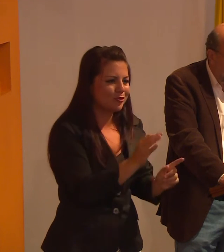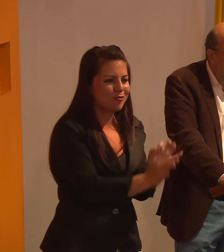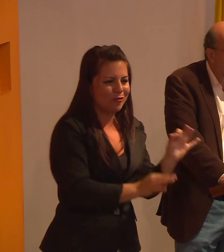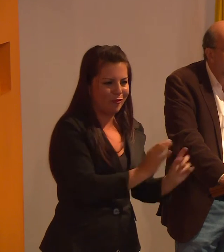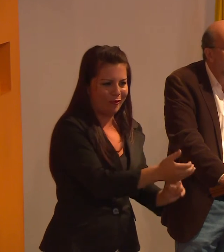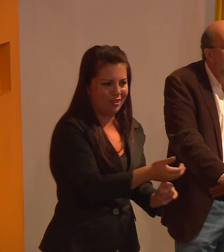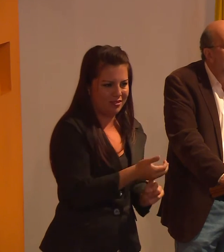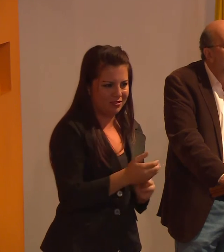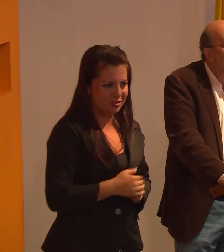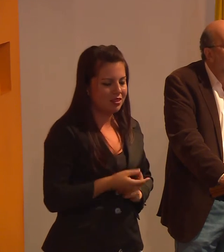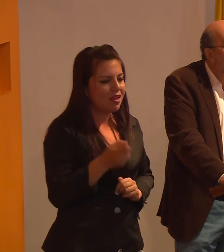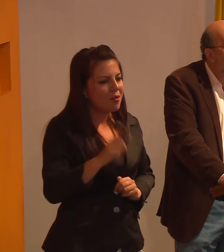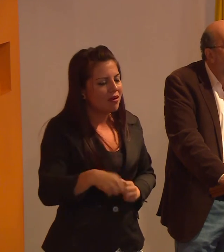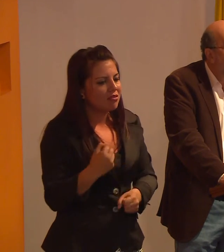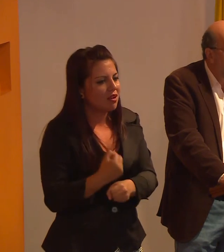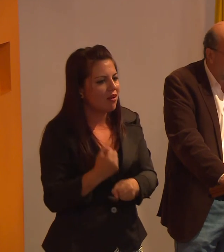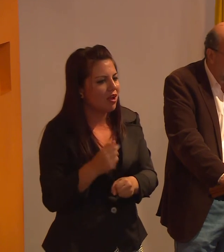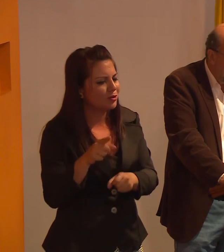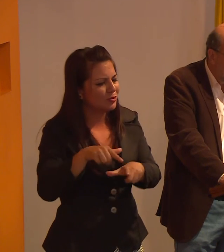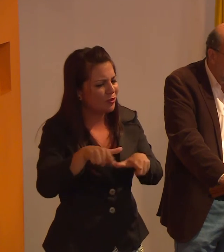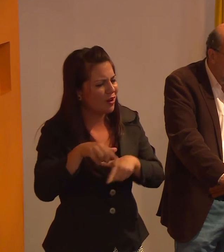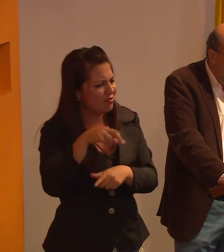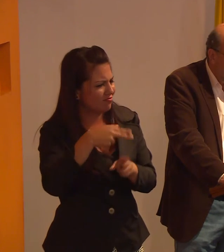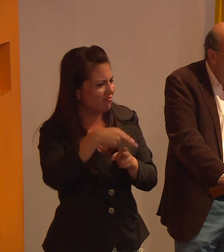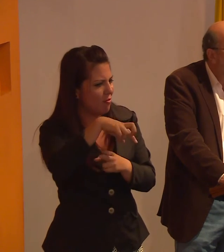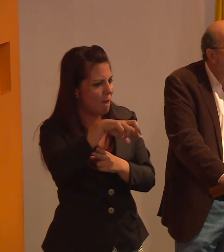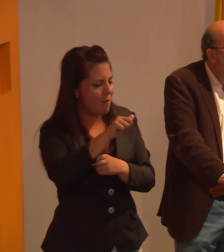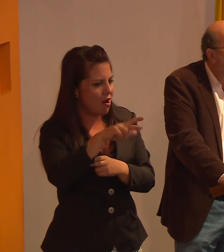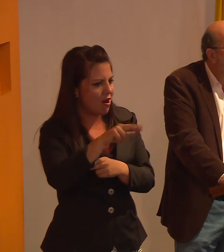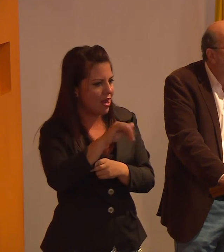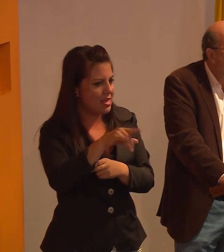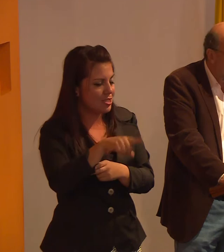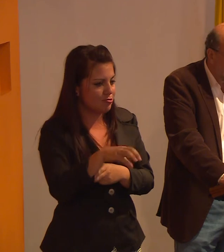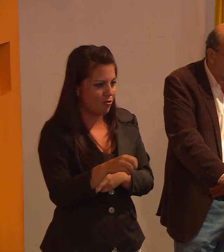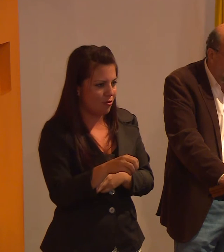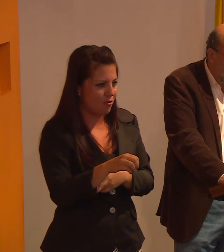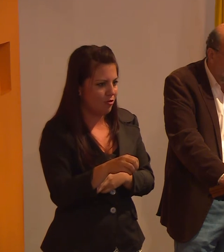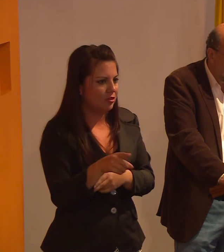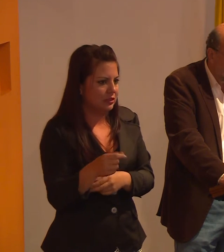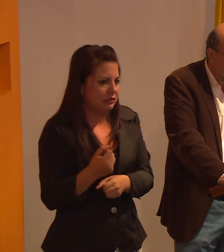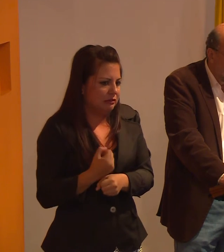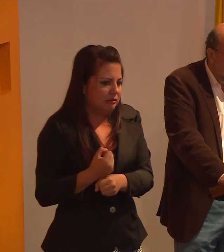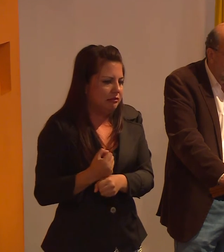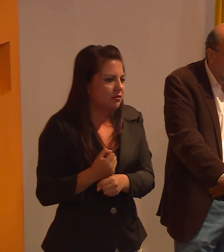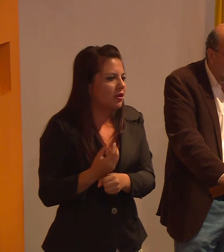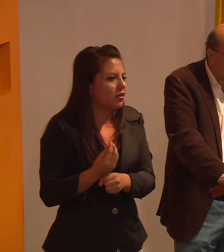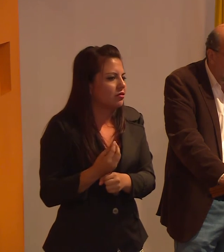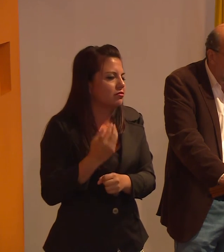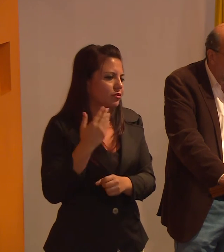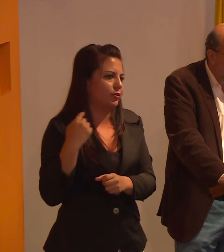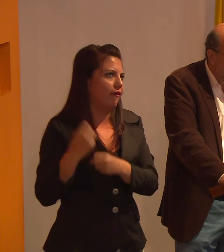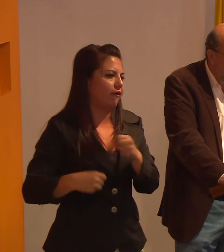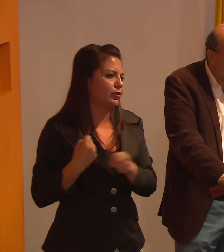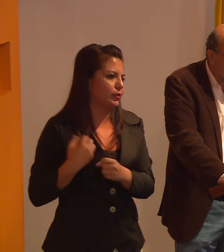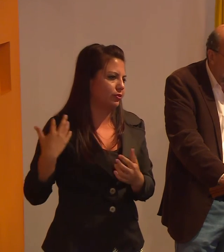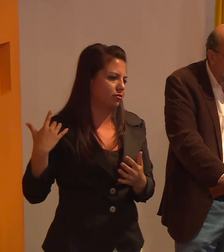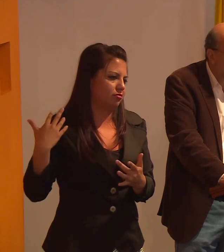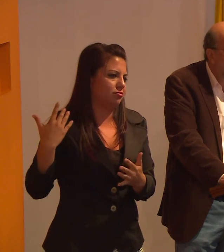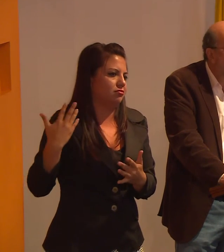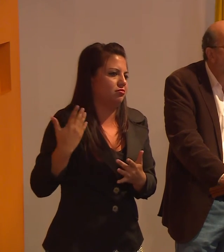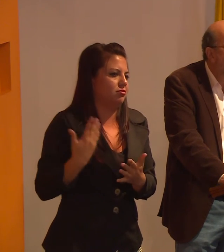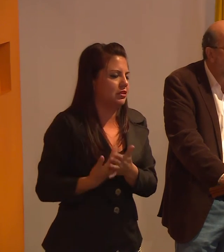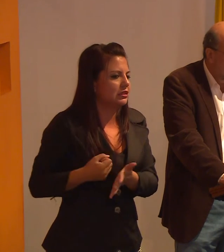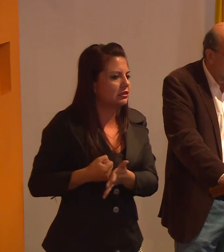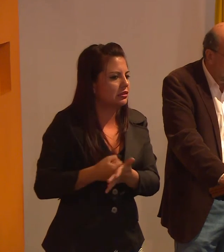sector Paraíso para lograr por fin, después de tantos años, que nuestros alumnos de